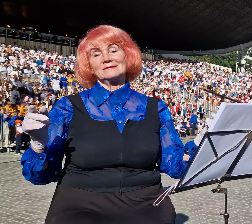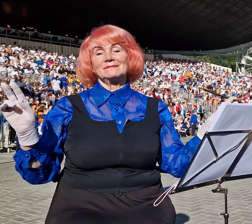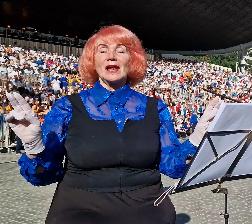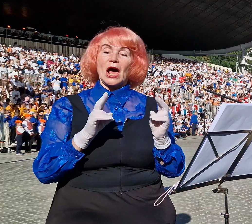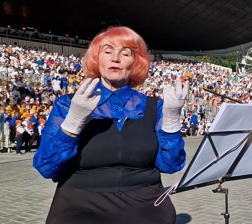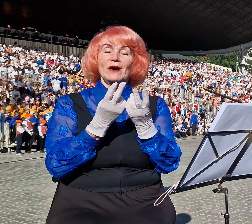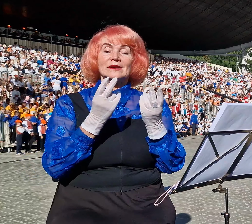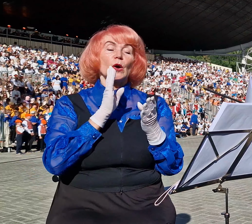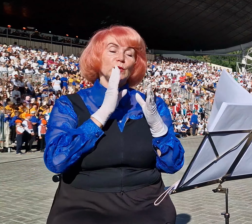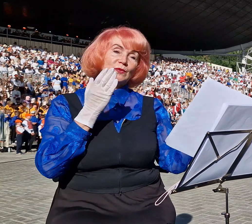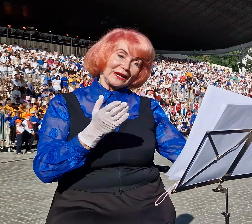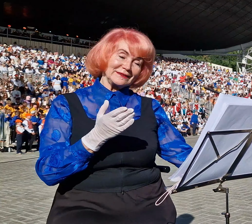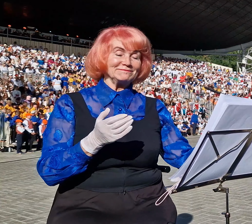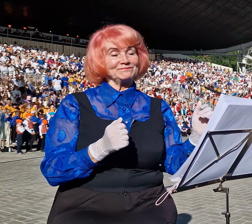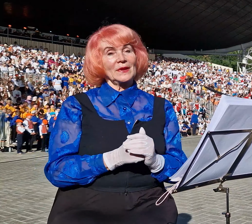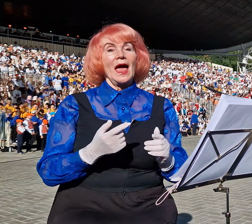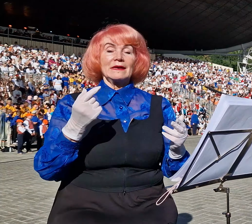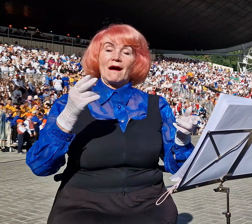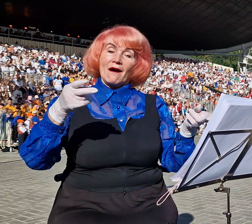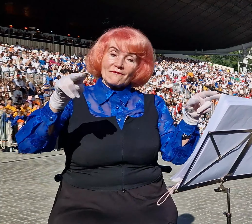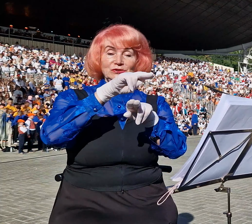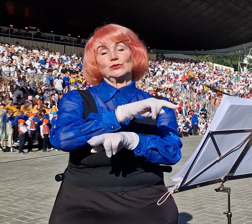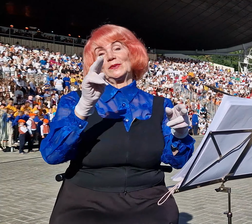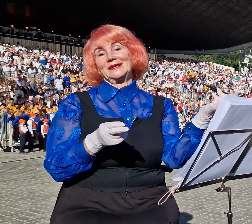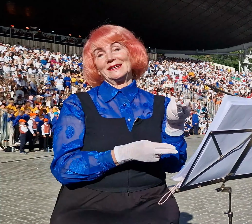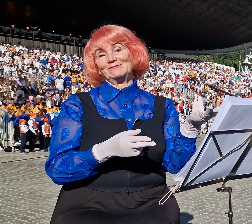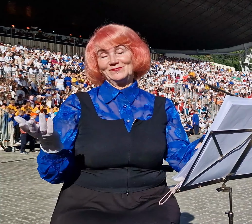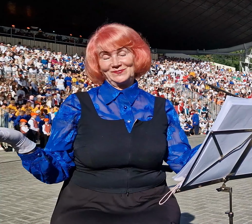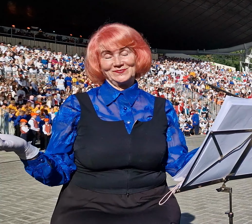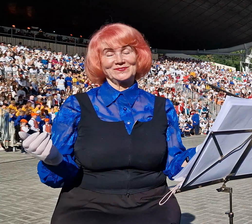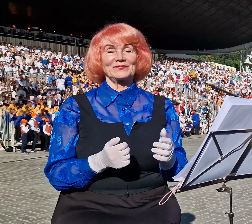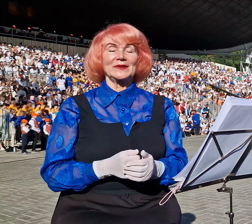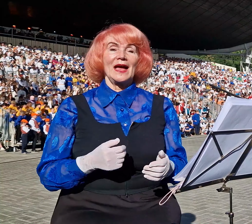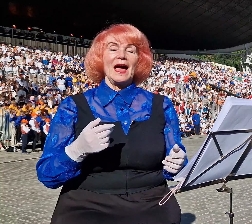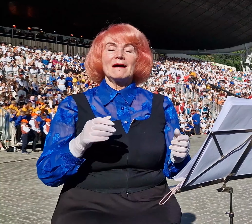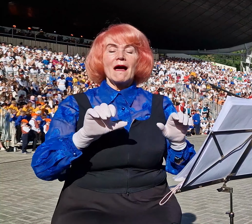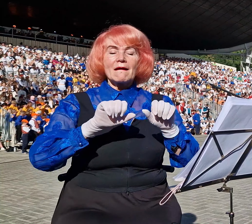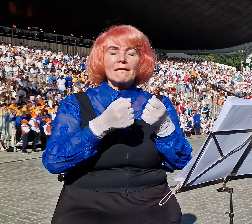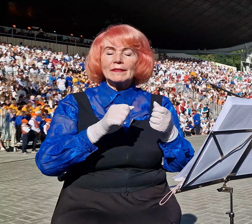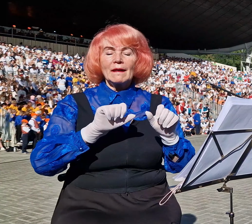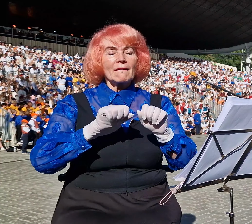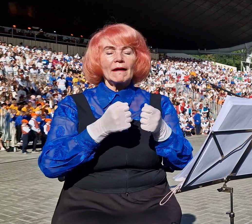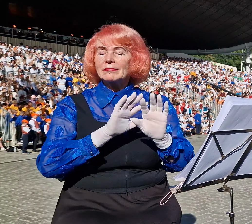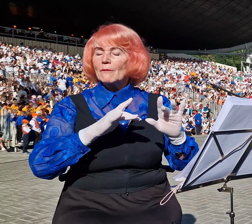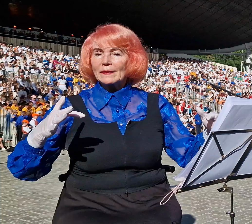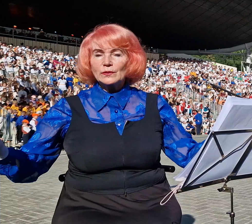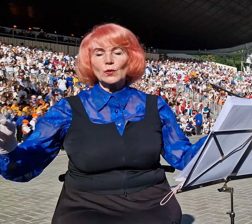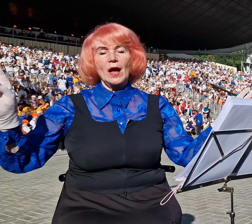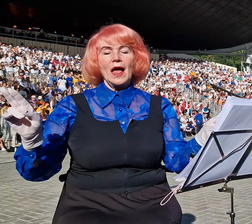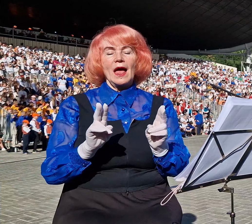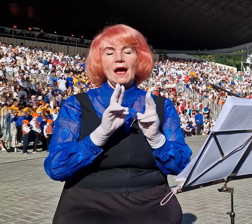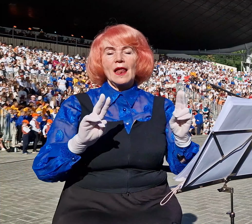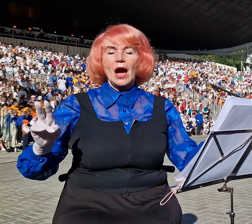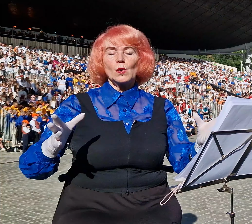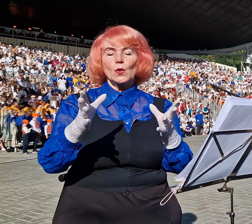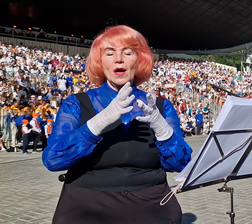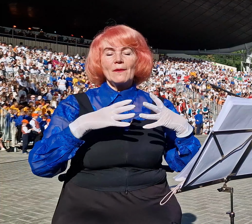siis laulavad tütred. Ja vastupidi, katkematu laulu